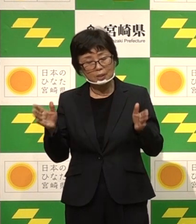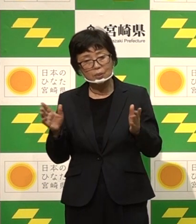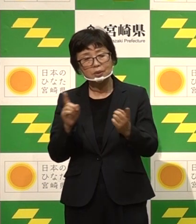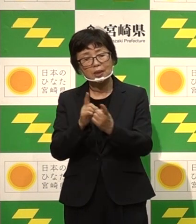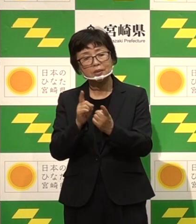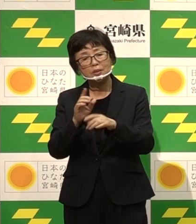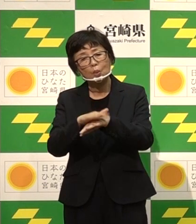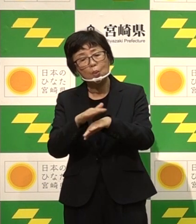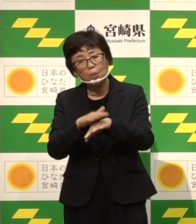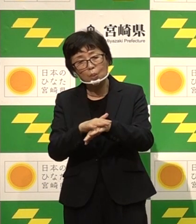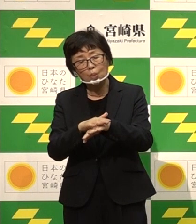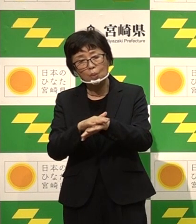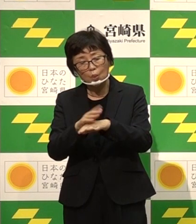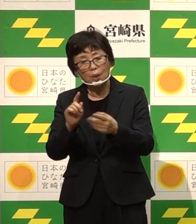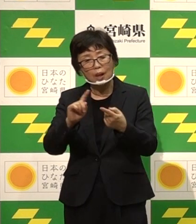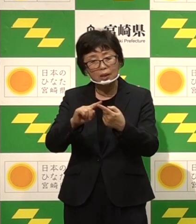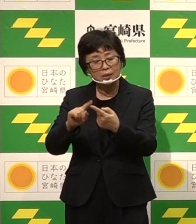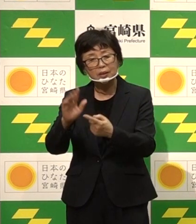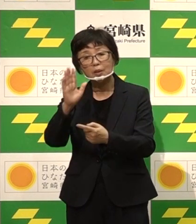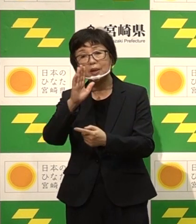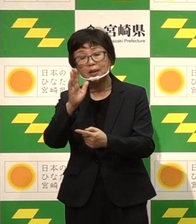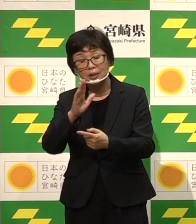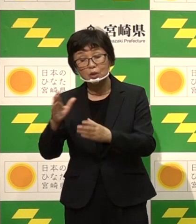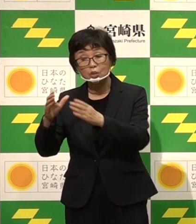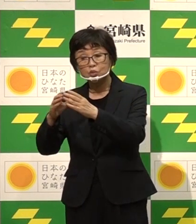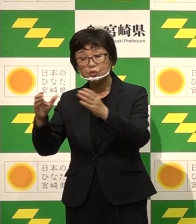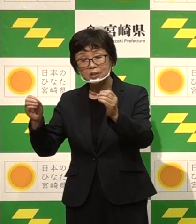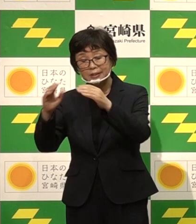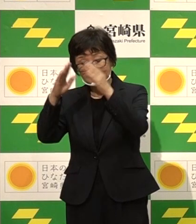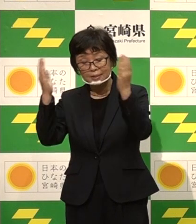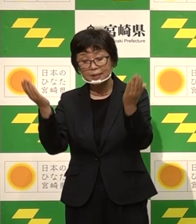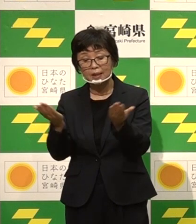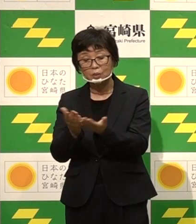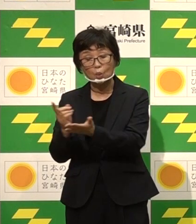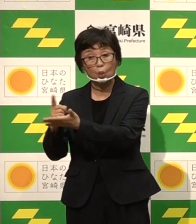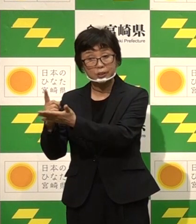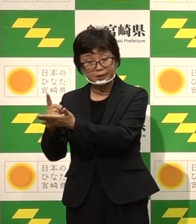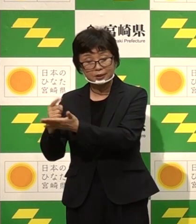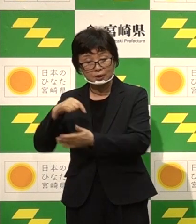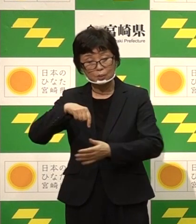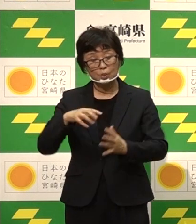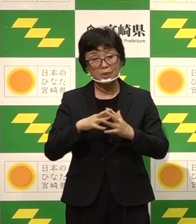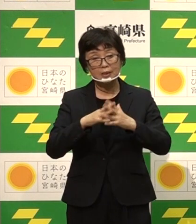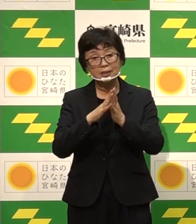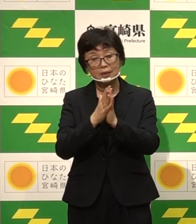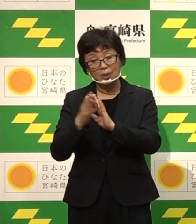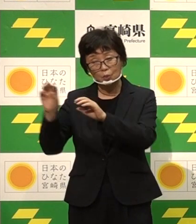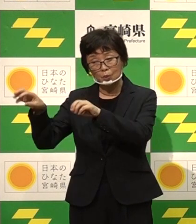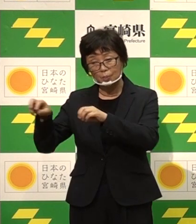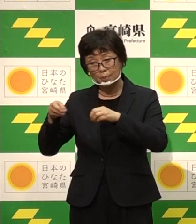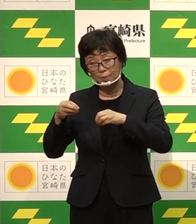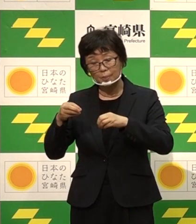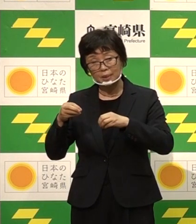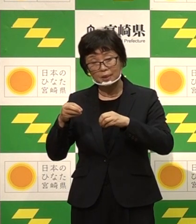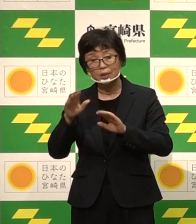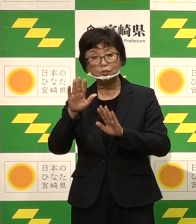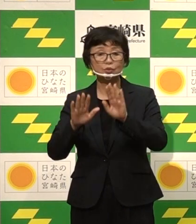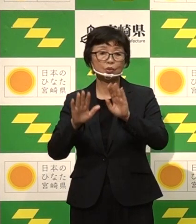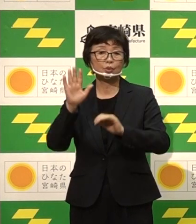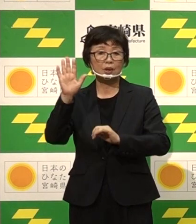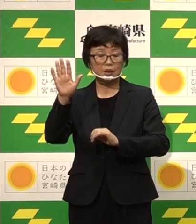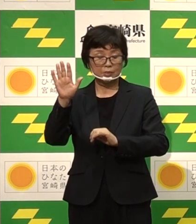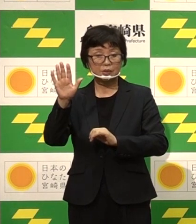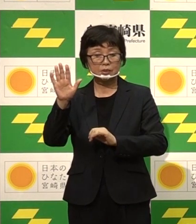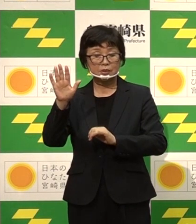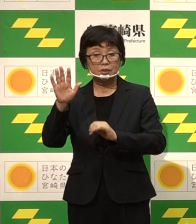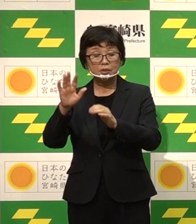はめるのではないというのが今国全体の方針であり、まあ、本県としてもそこを取っているところであります。